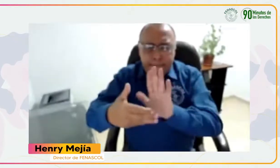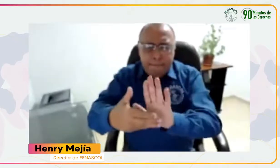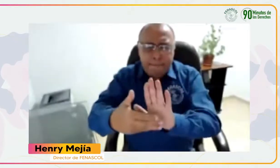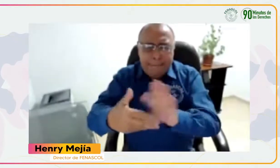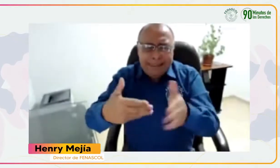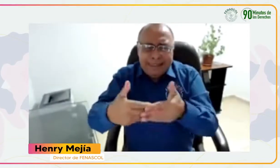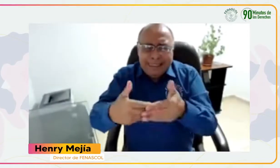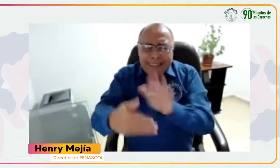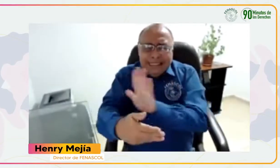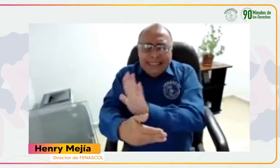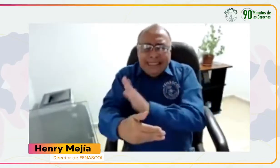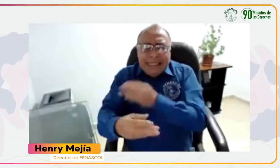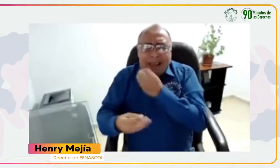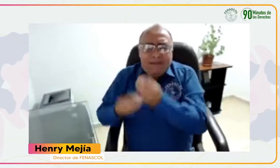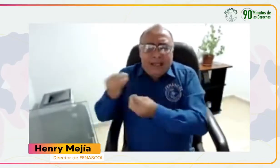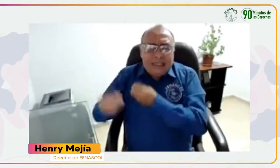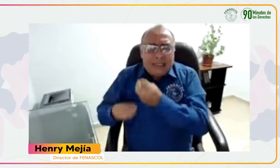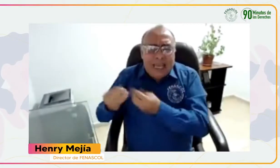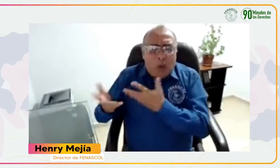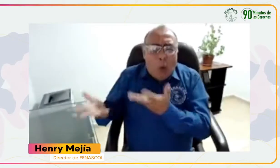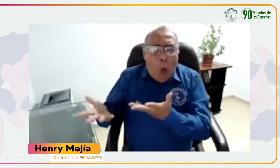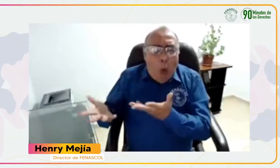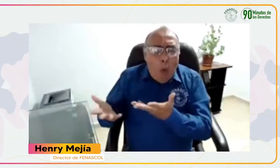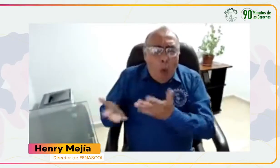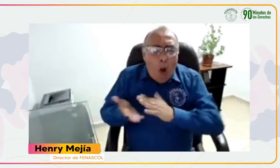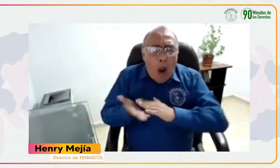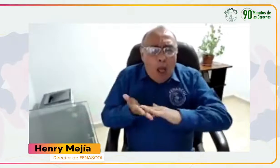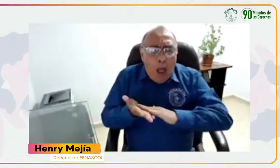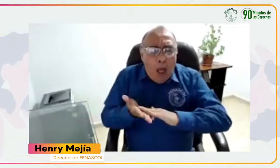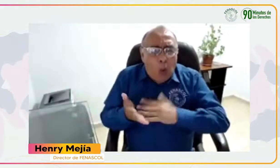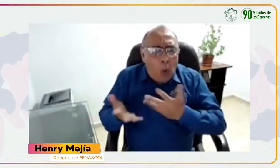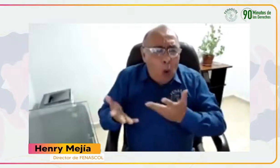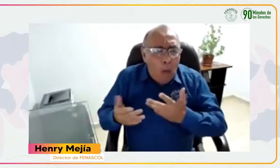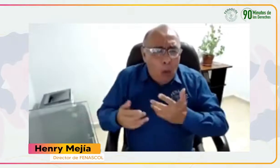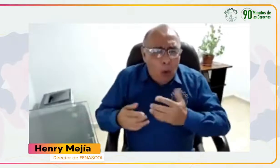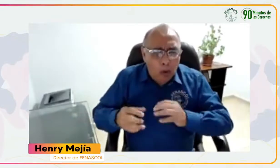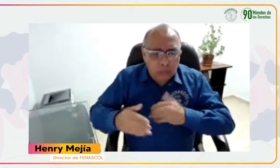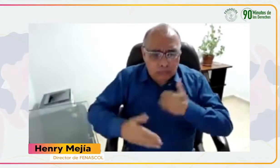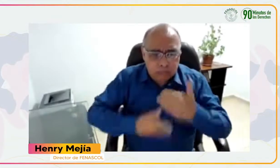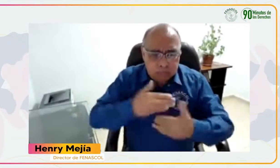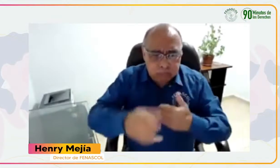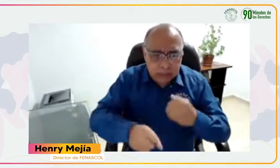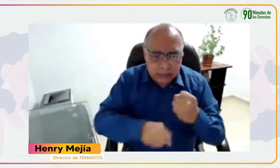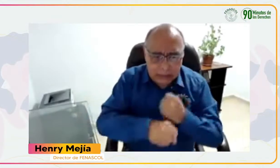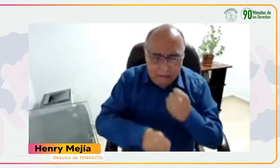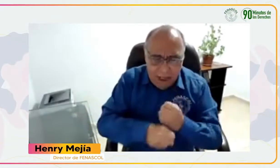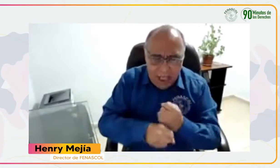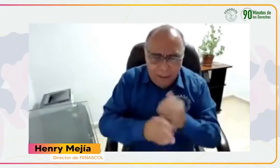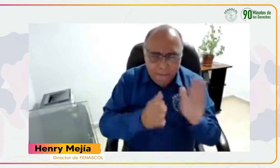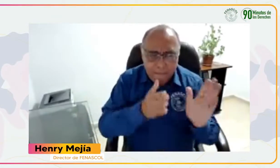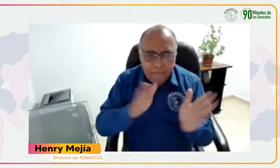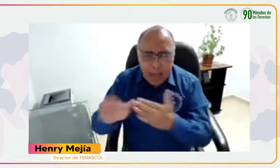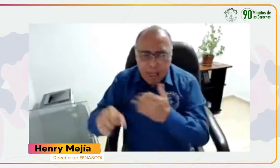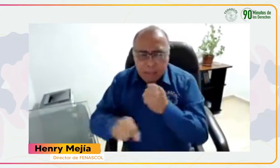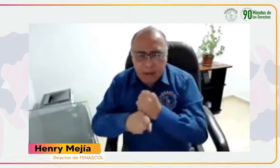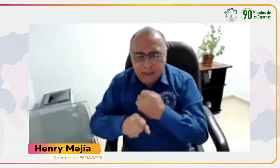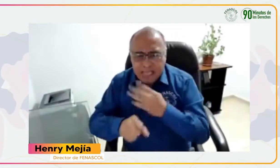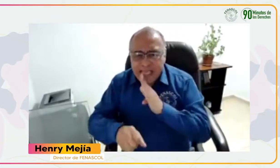62 mujeres, esperemos un momento, planeemos qué vamos a hacer, qué solución vamos a proponer, qué plan de